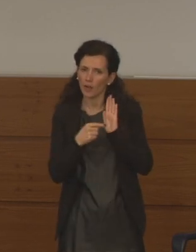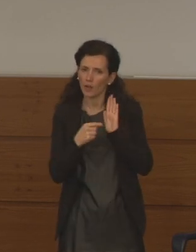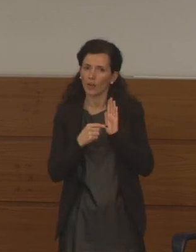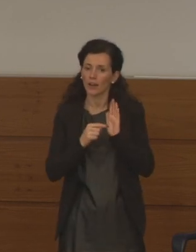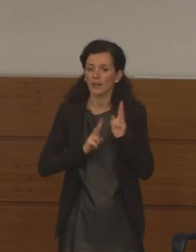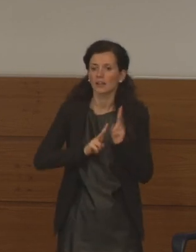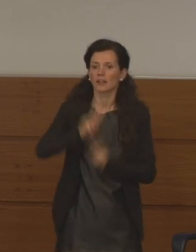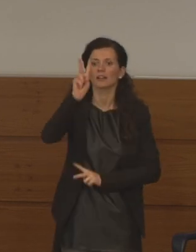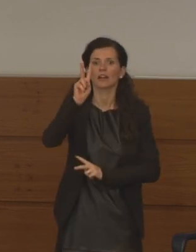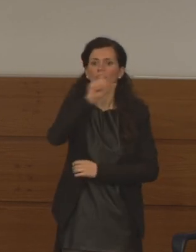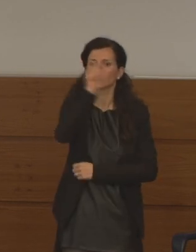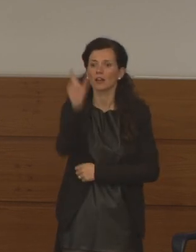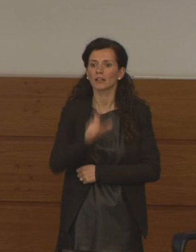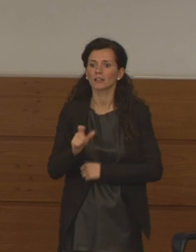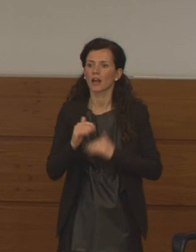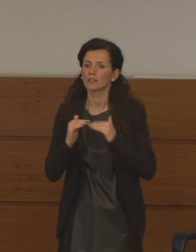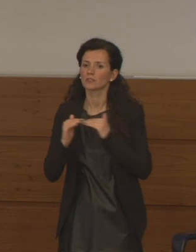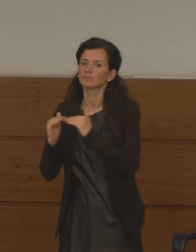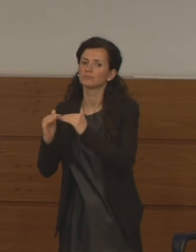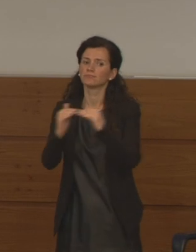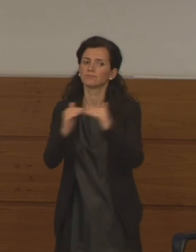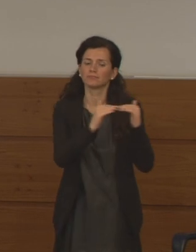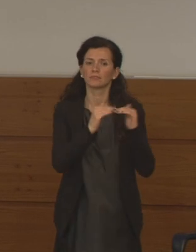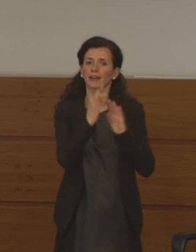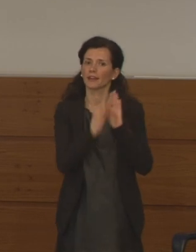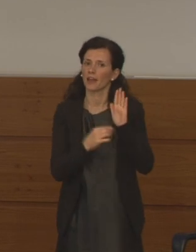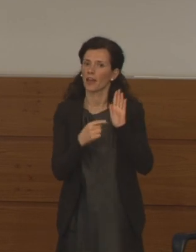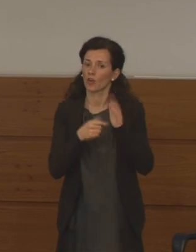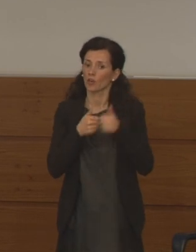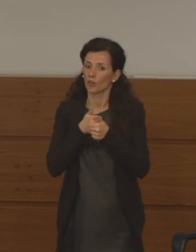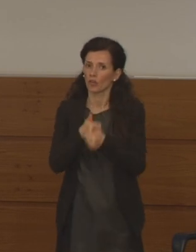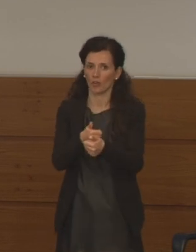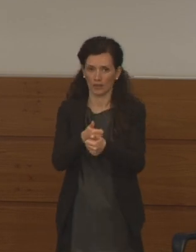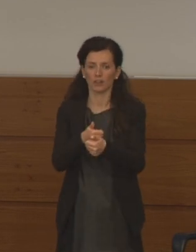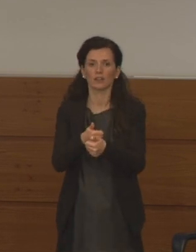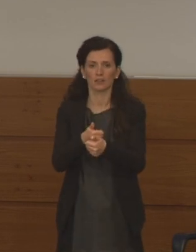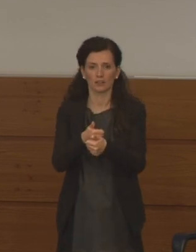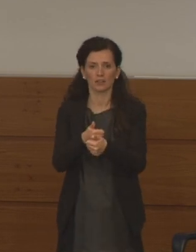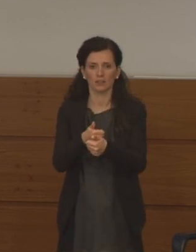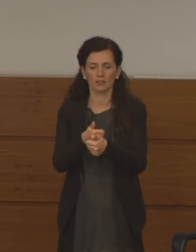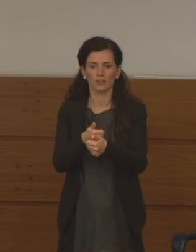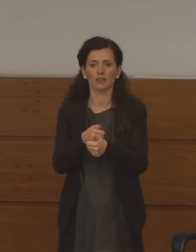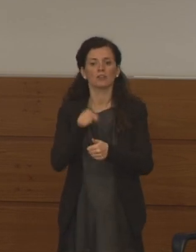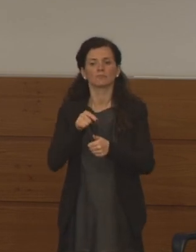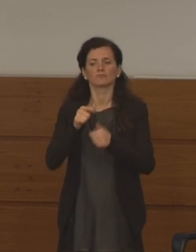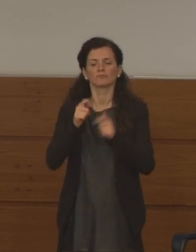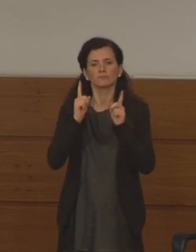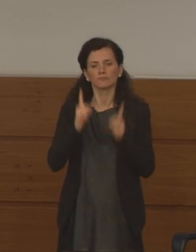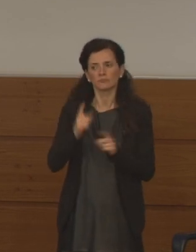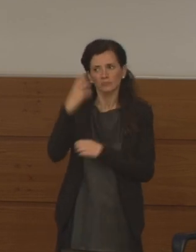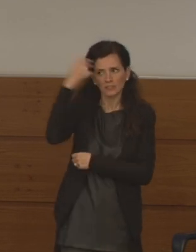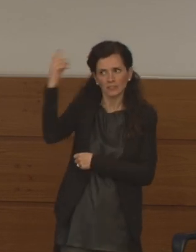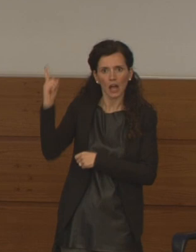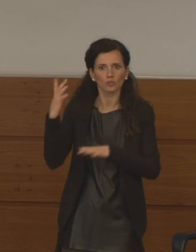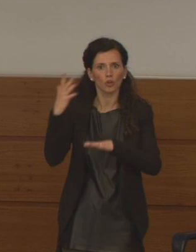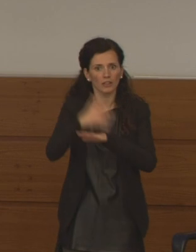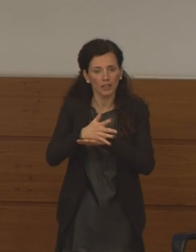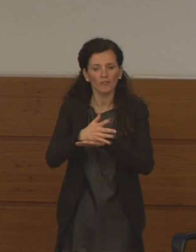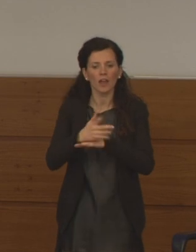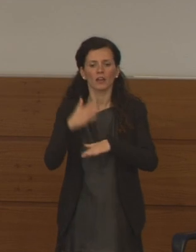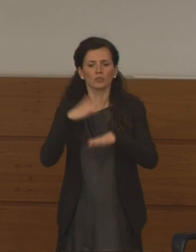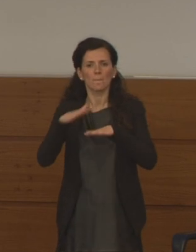territorio nazionale questo a garanzia evidentemente degli interventi dello stato delle modalità con cui